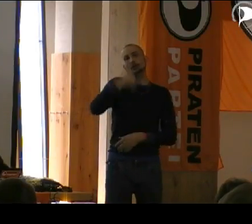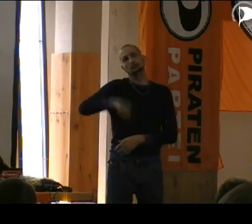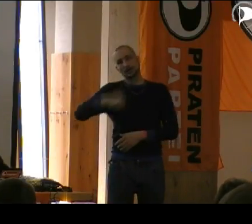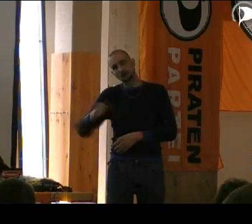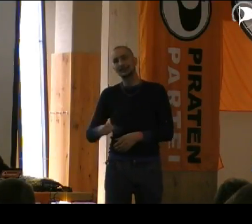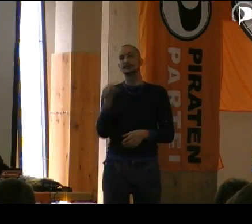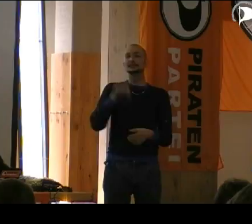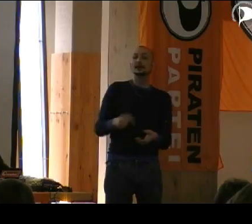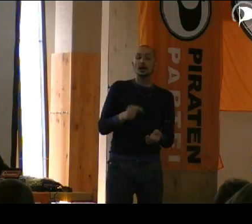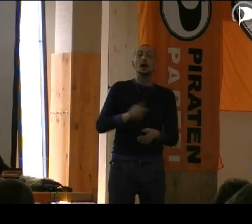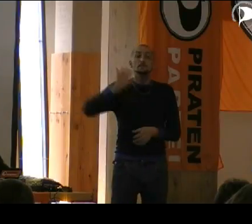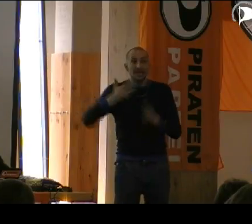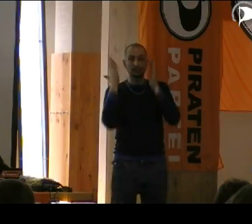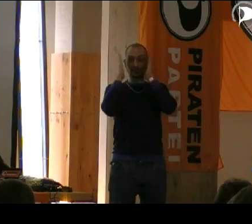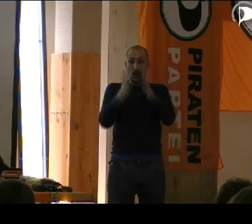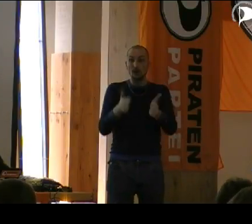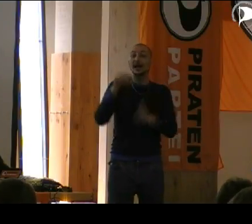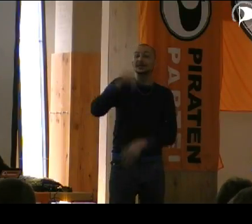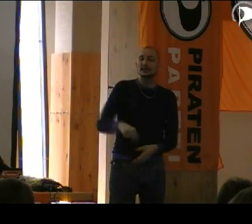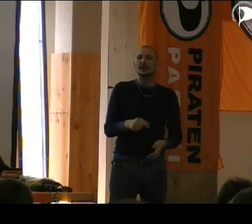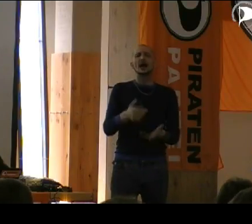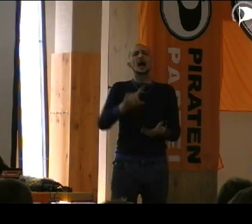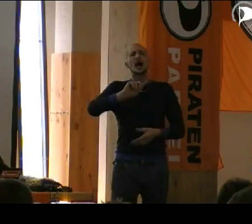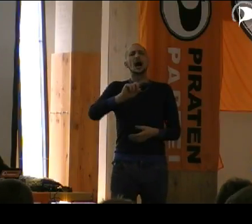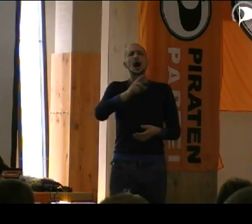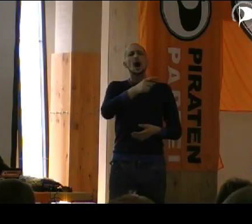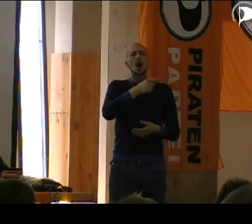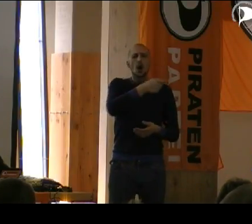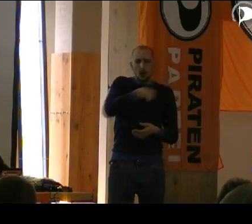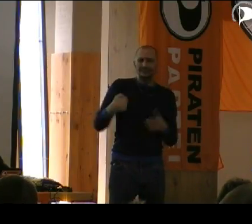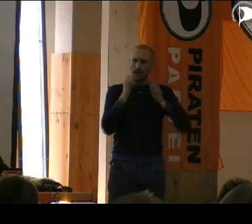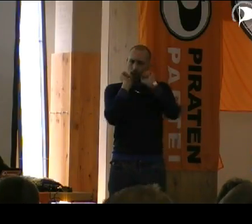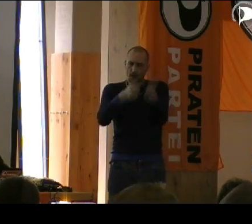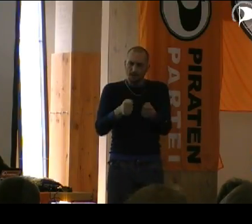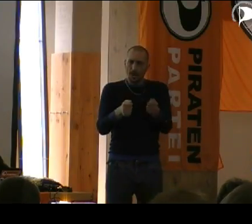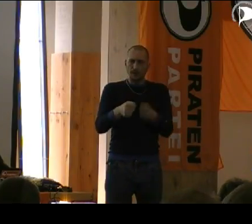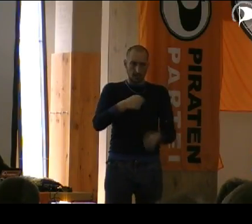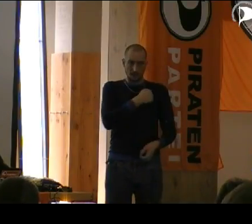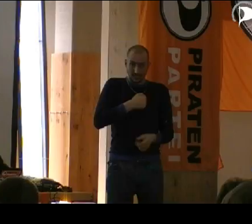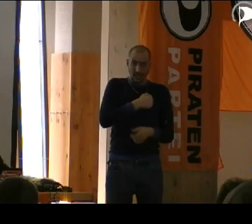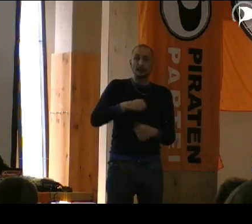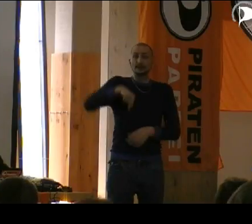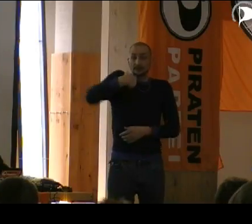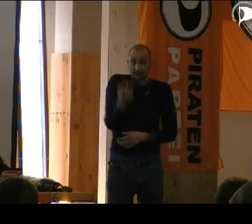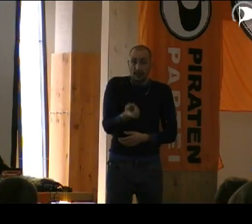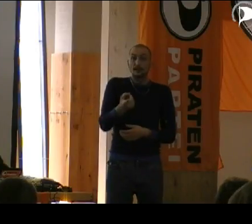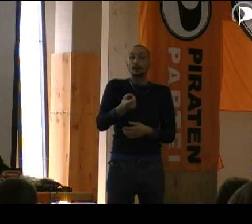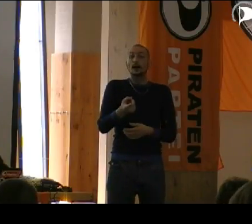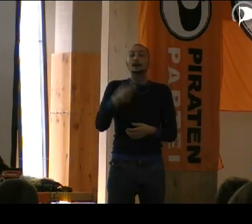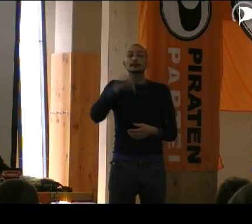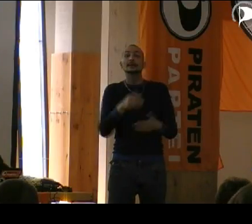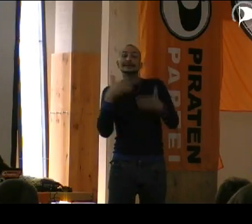wird misstrauen euch sondern unsere aufgabe und seine aufgabe als partei kisters dann konstruktiv zu arbeiten